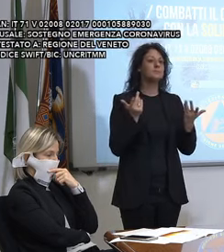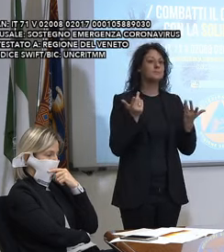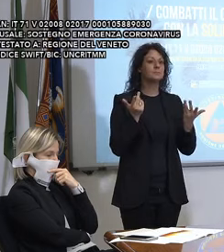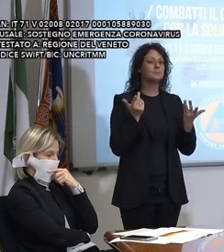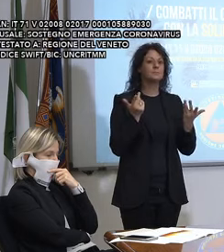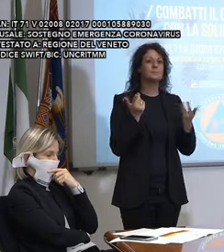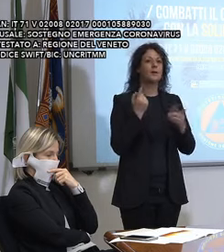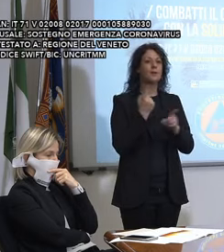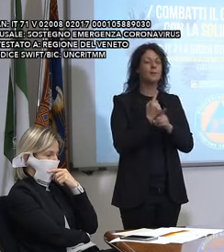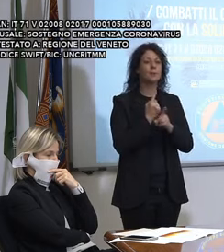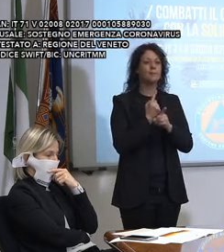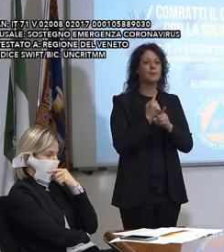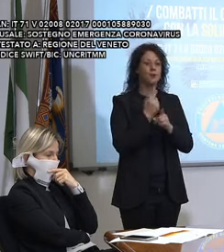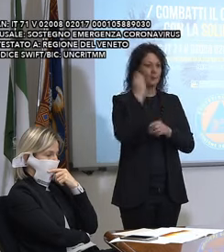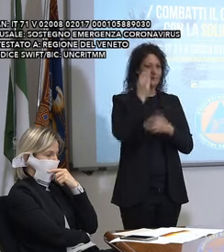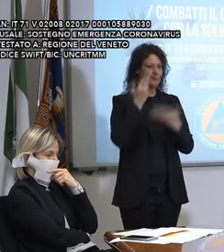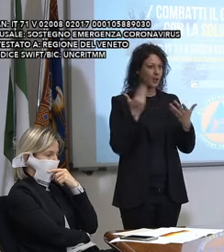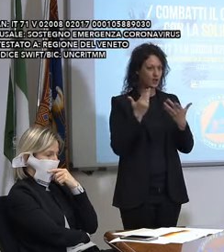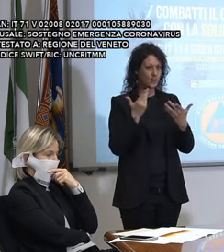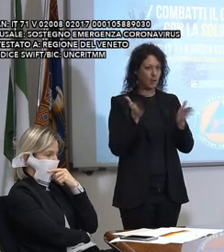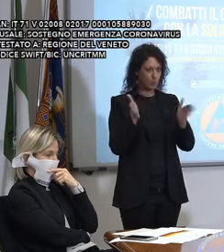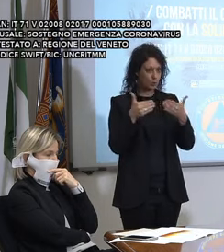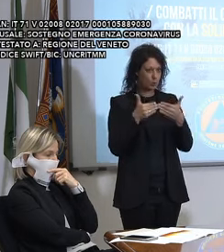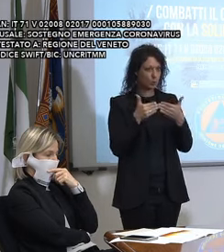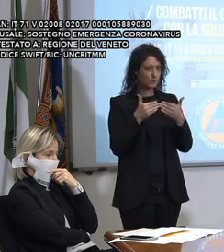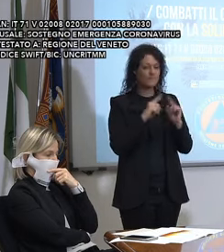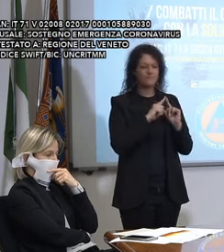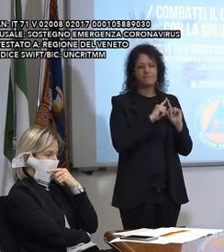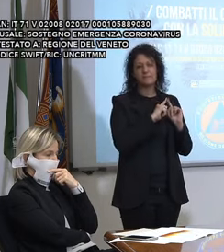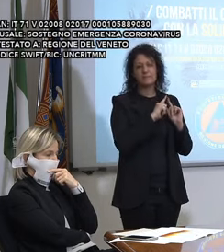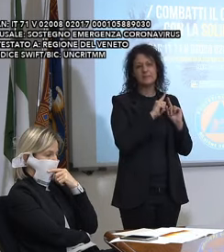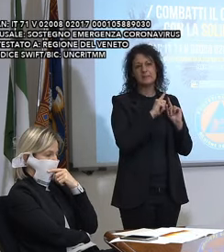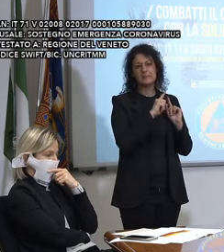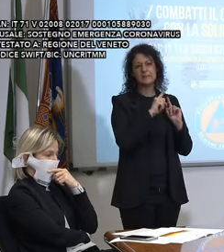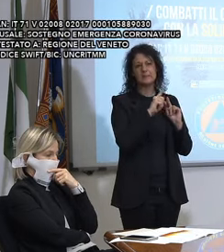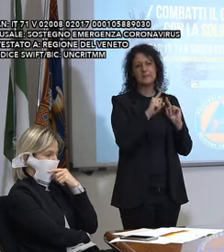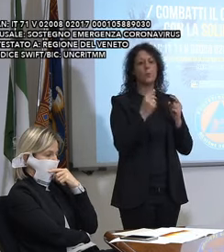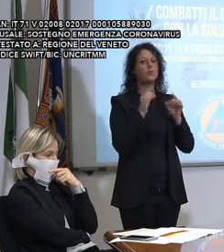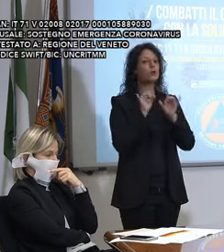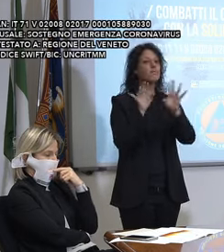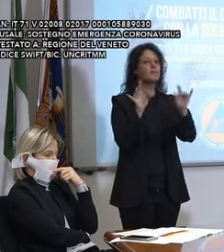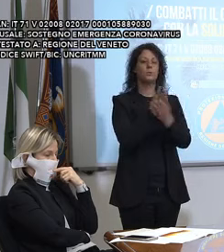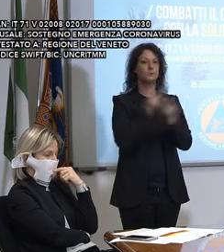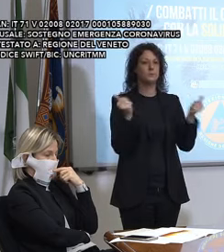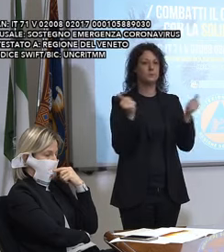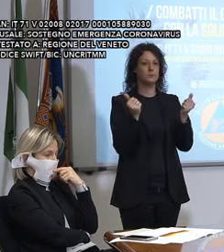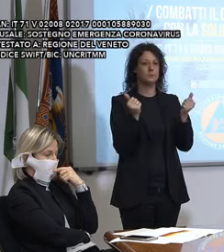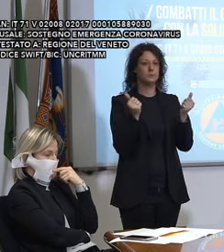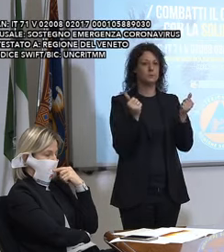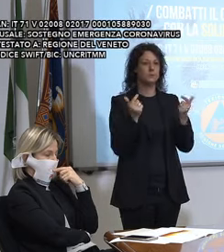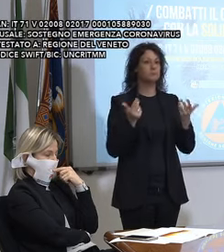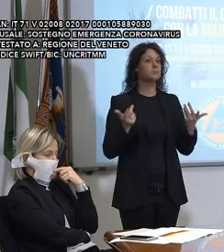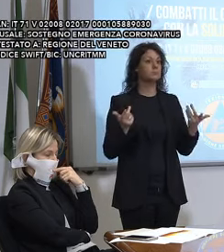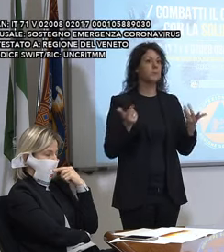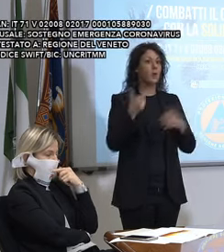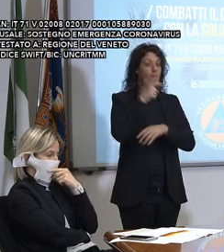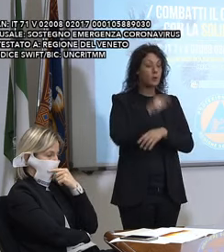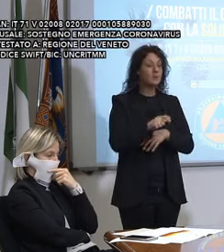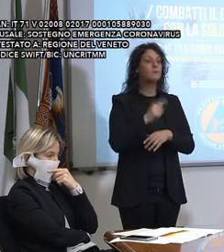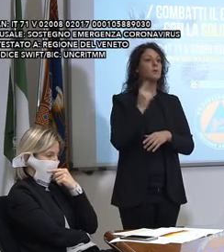linea di pensiero all'infinito, finché non sarà scomparso il virus. Perché se il problema è di dire che c'è il